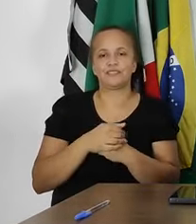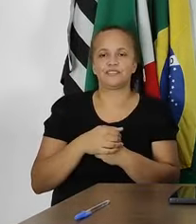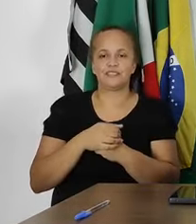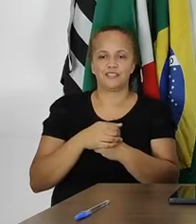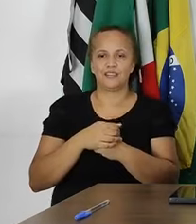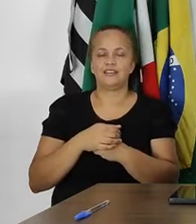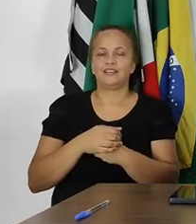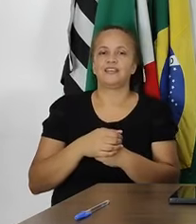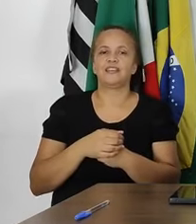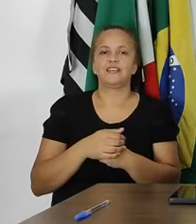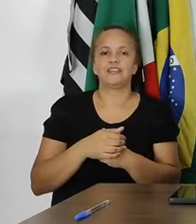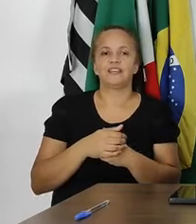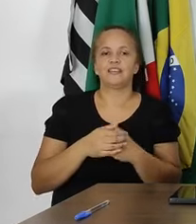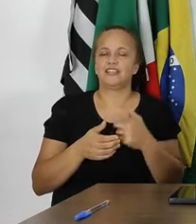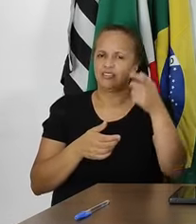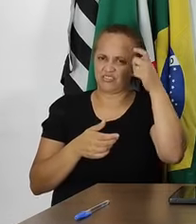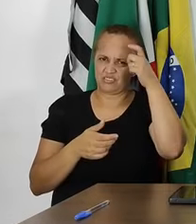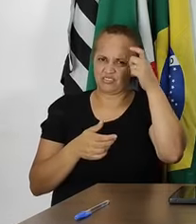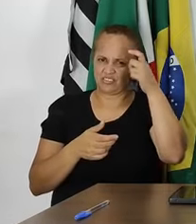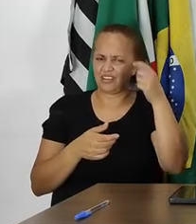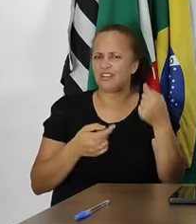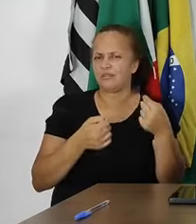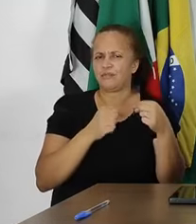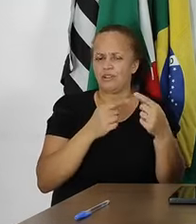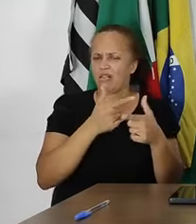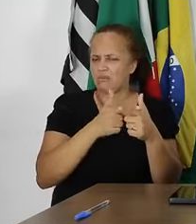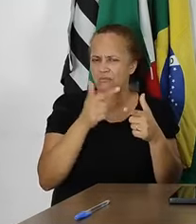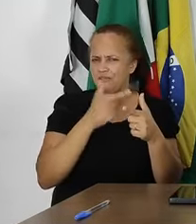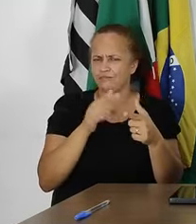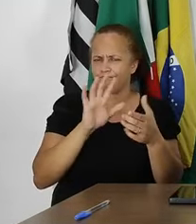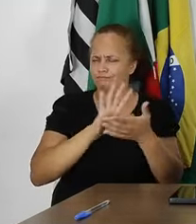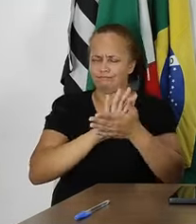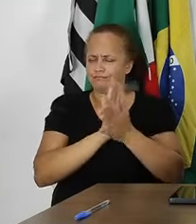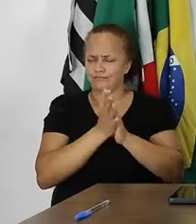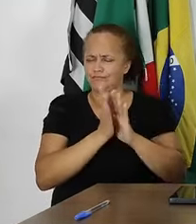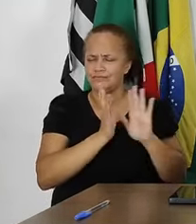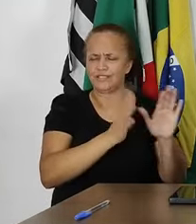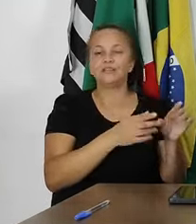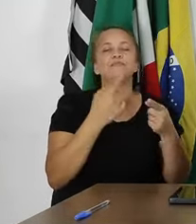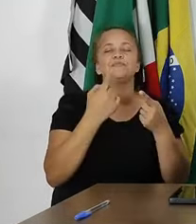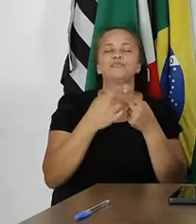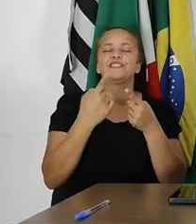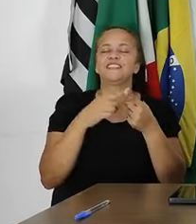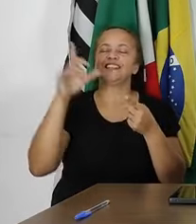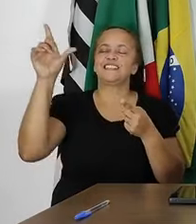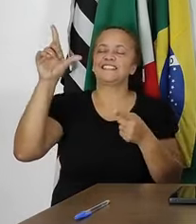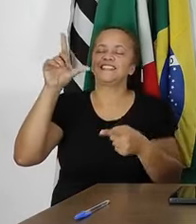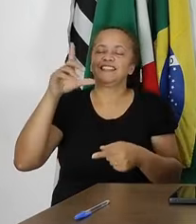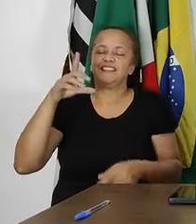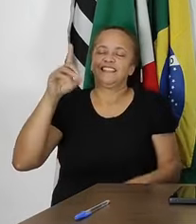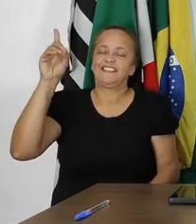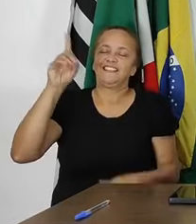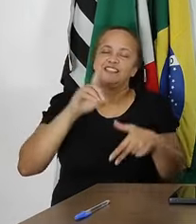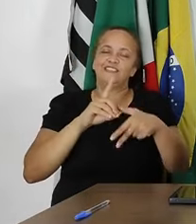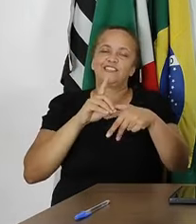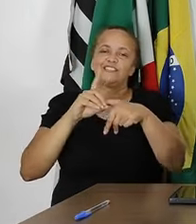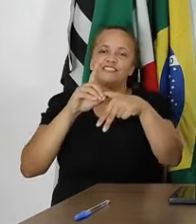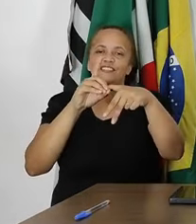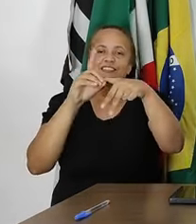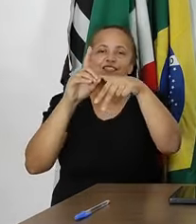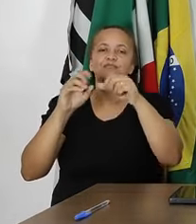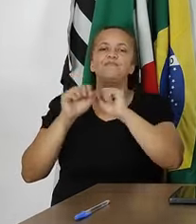espinheiro crescerá o cipreste, e em lugar da sarça crescerá a murta, e será isto